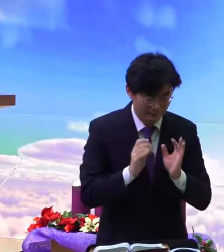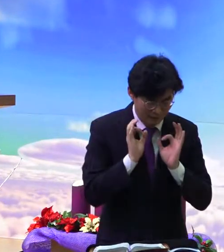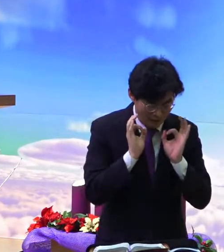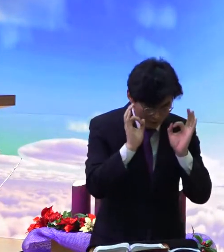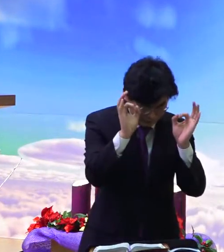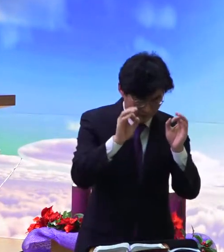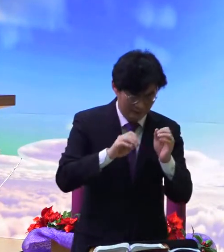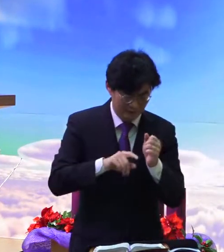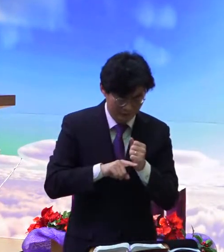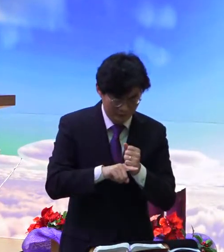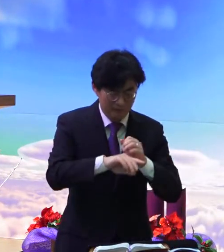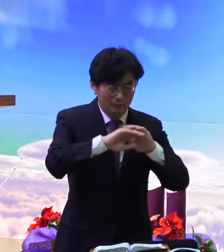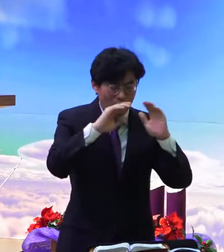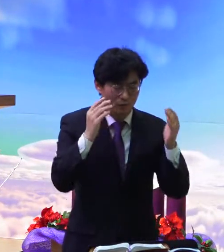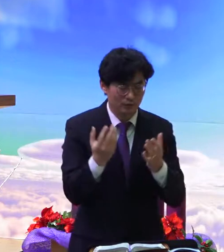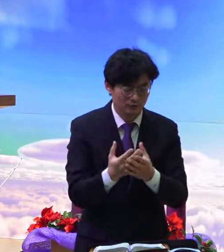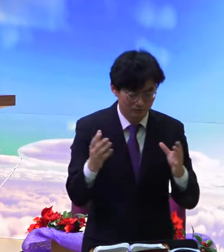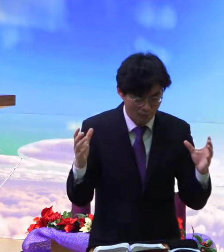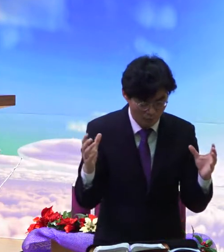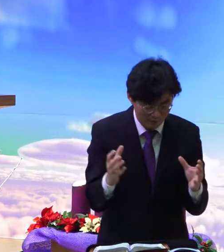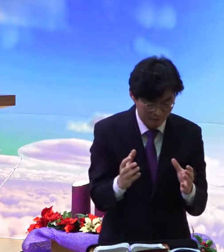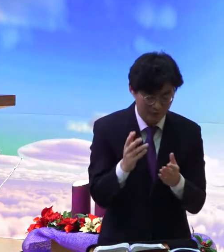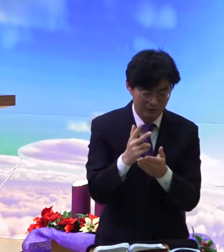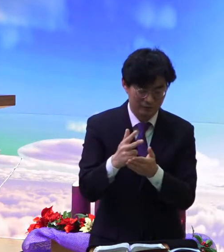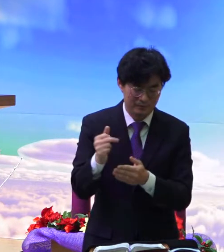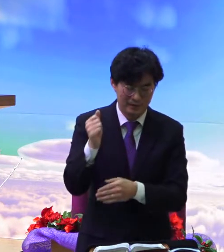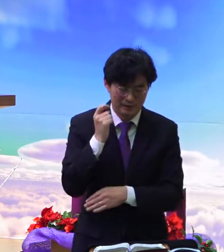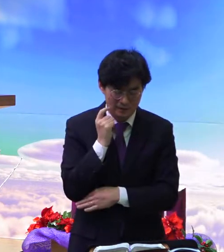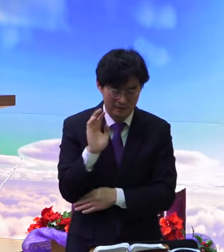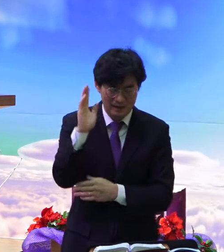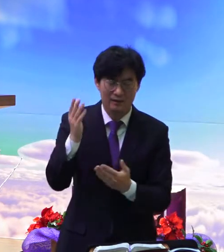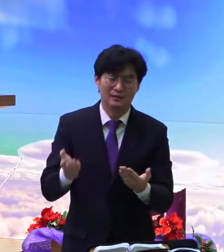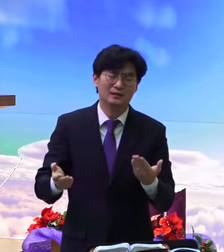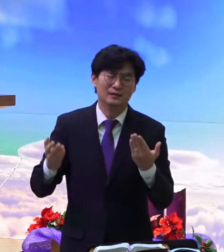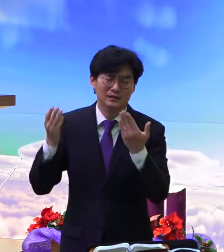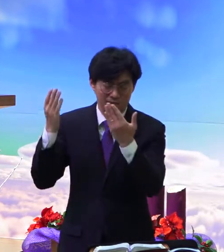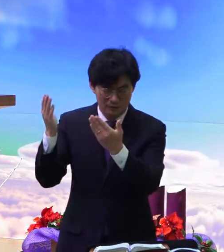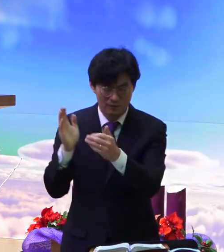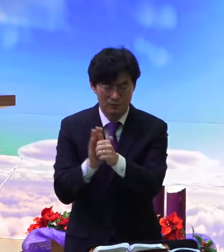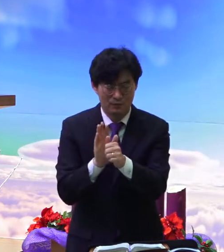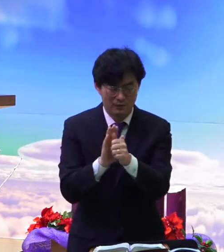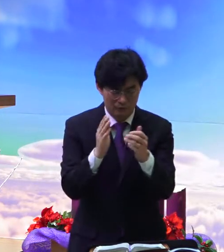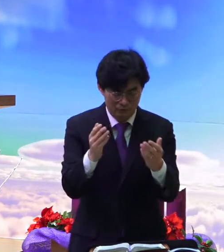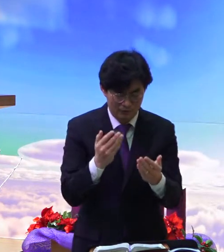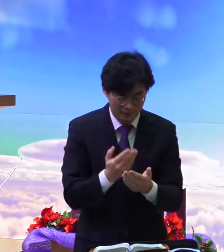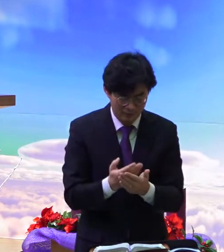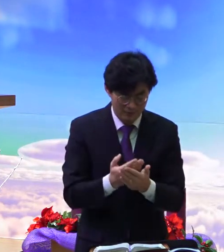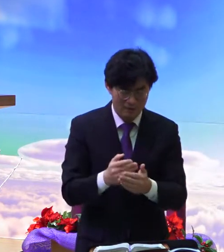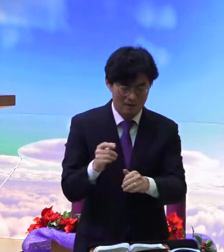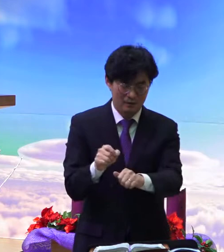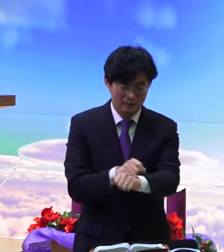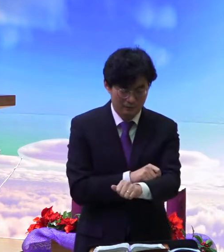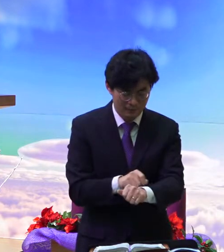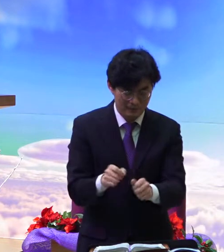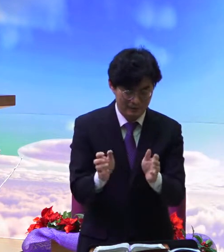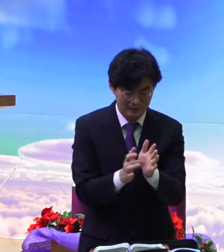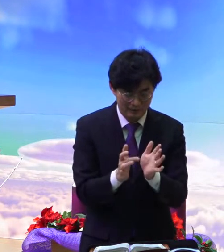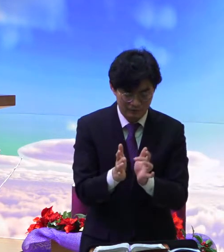다하여 주님 앞에 영광을 드리는 은혜의 시간이 되게 하여 주시옵소서. 특별히